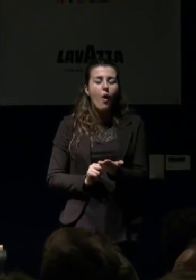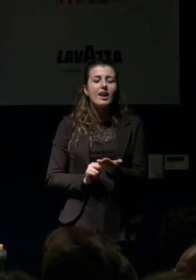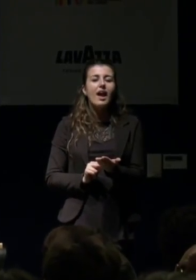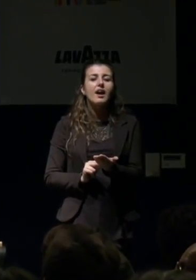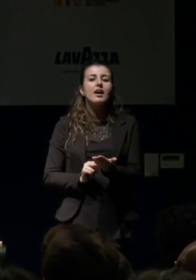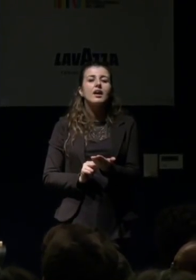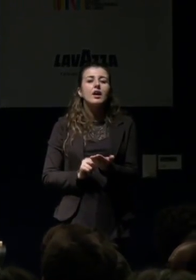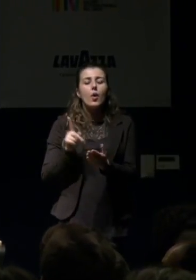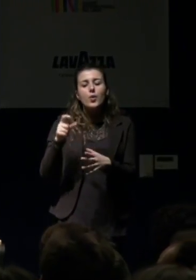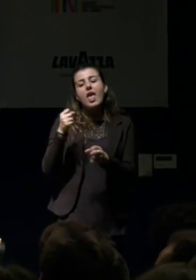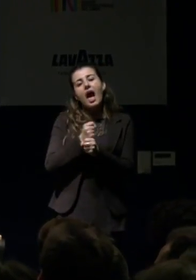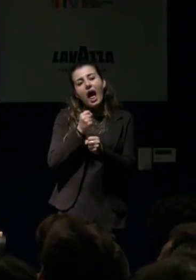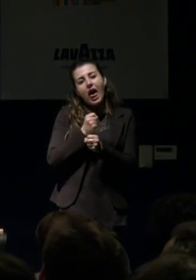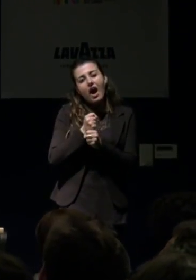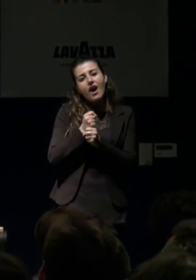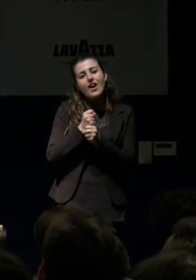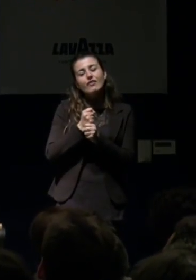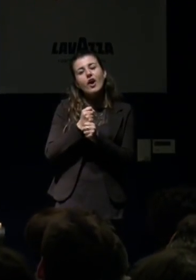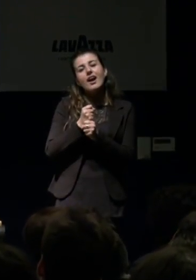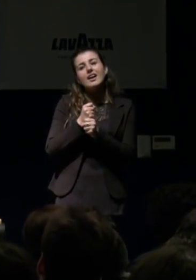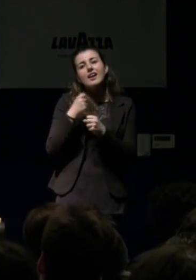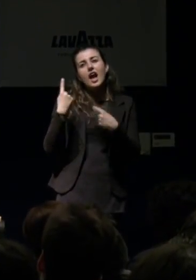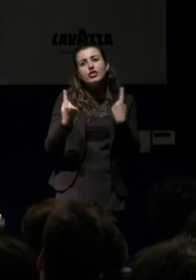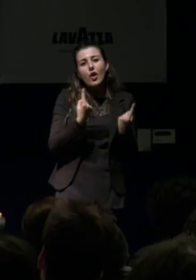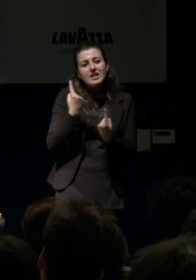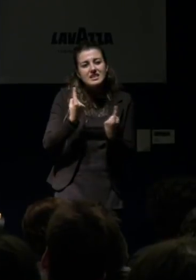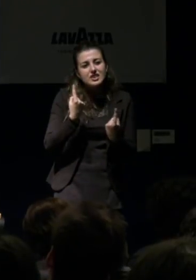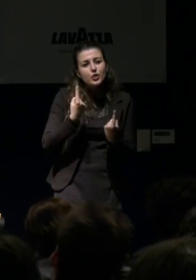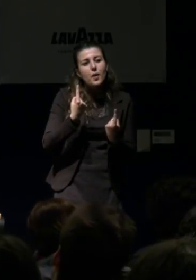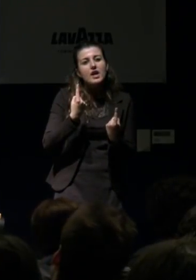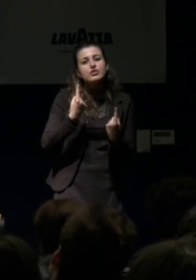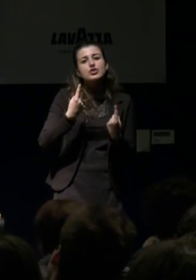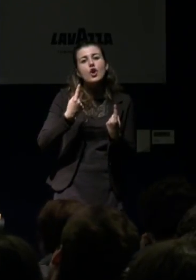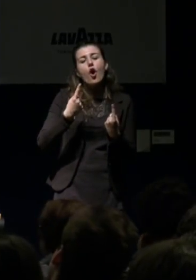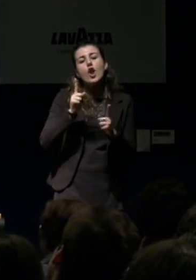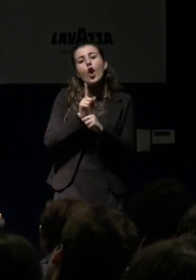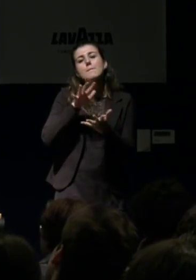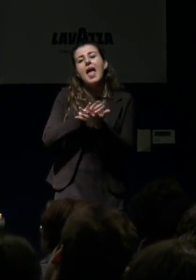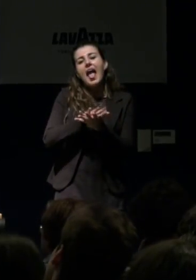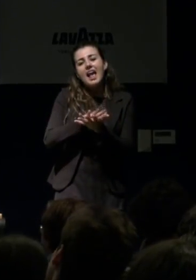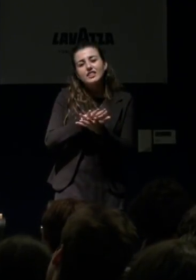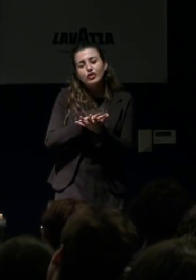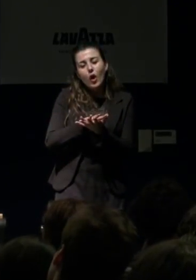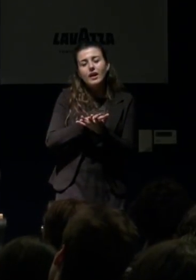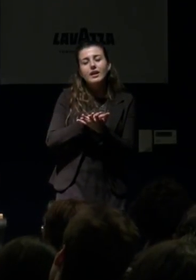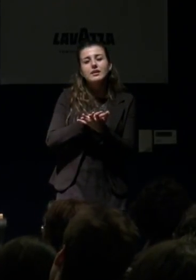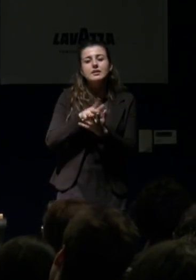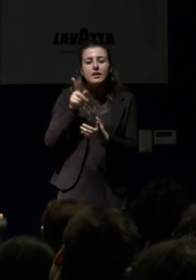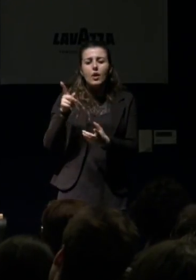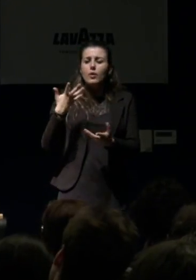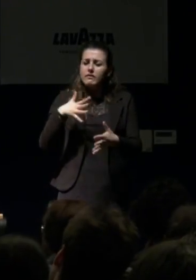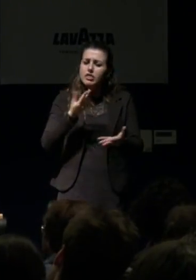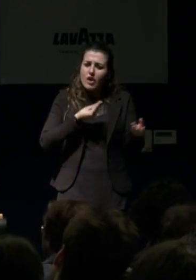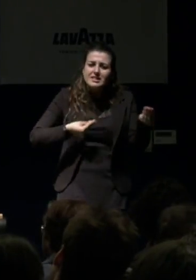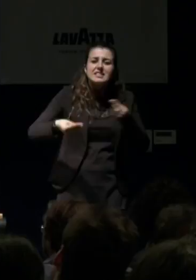ha lavorato sulla frontiera da editor e fu uno